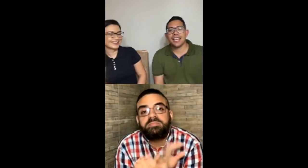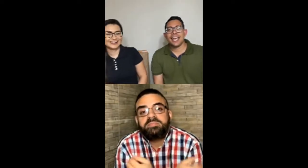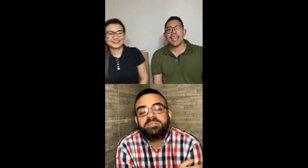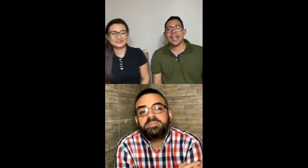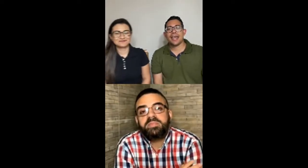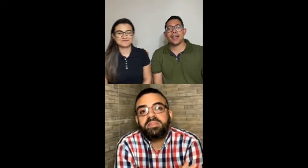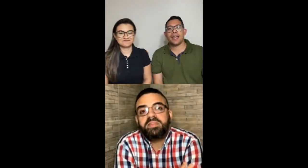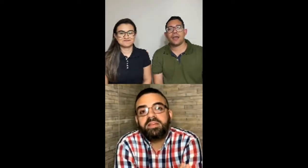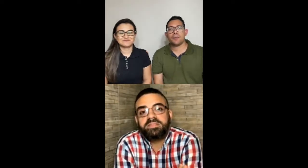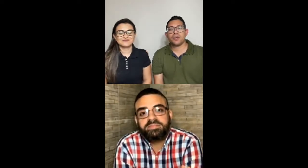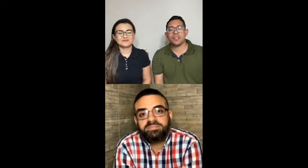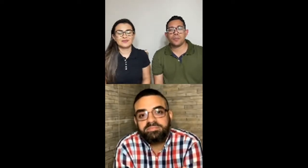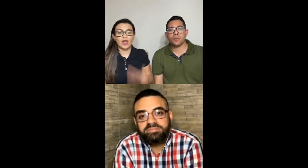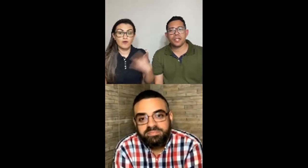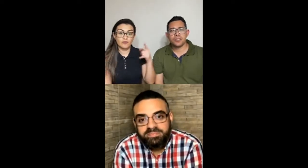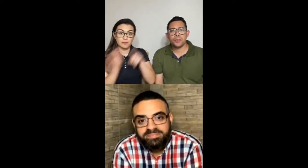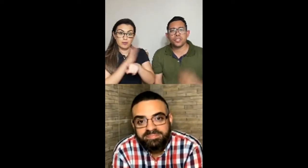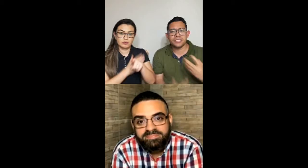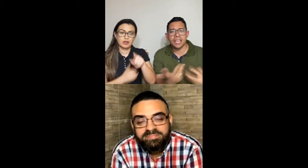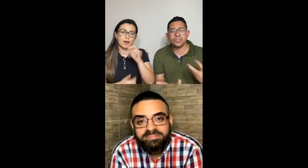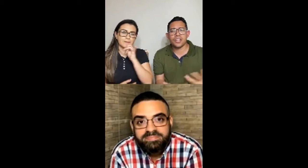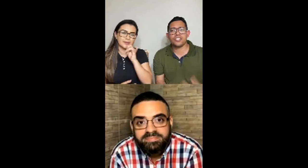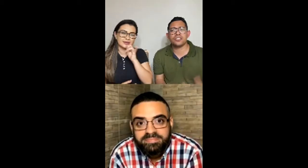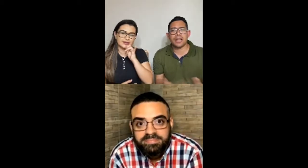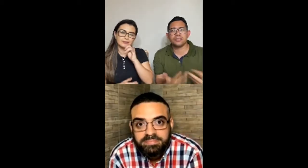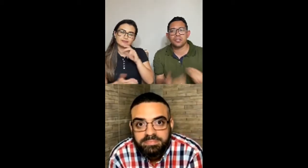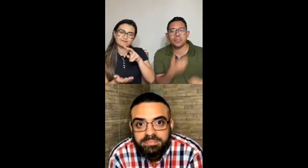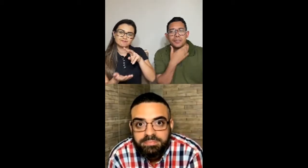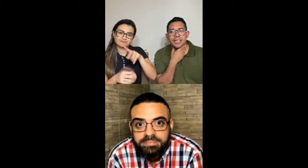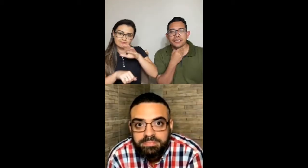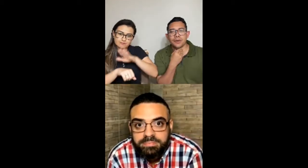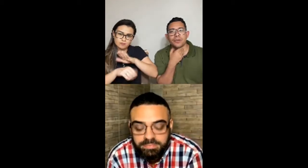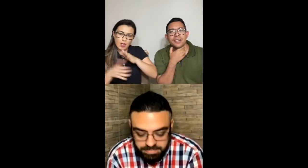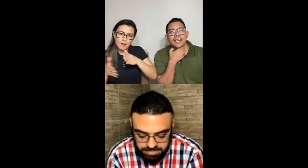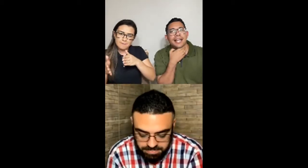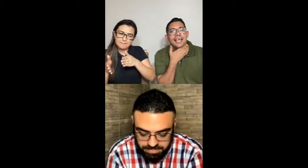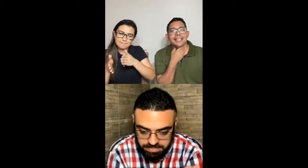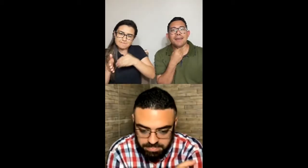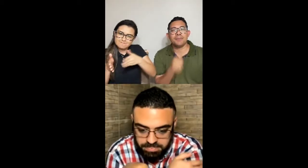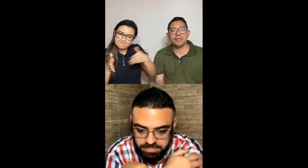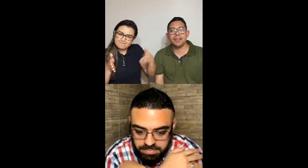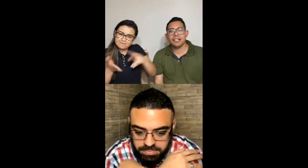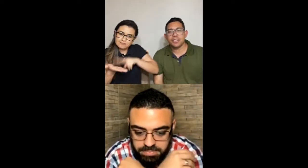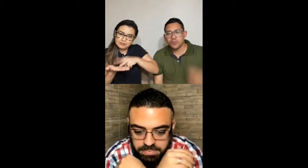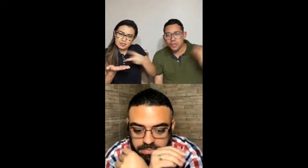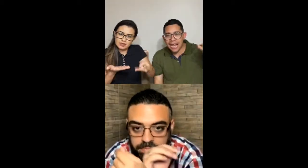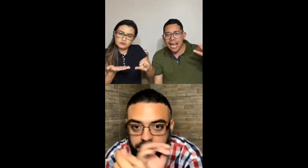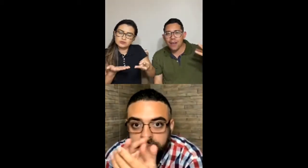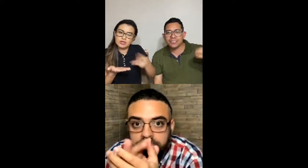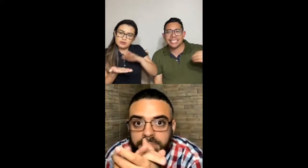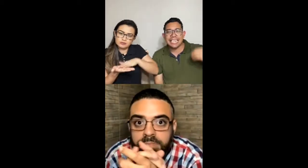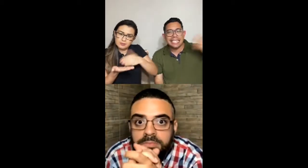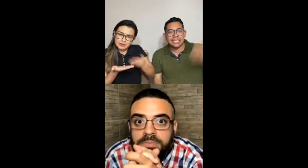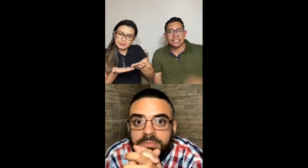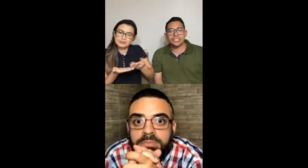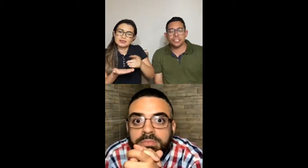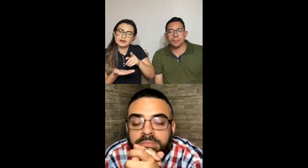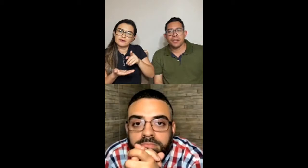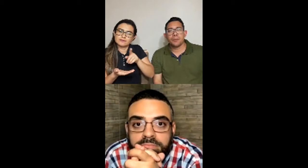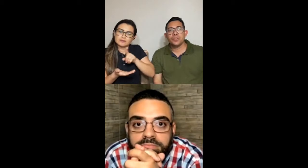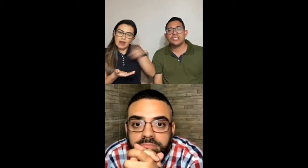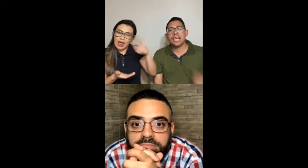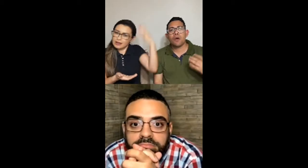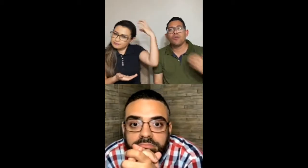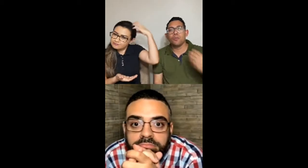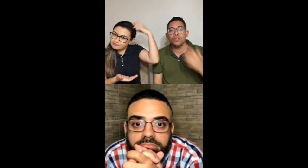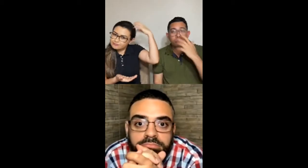perguntar. muito Por legal. exemplo, esse processo, né, de tradução e interpretação da Bíblia no Laos, na Tailândia,